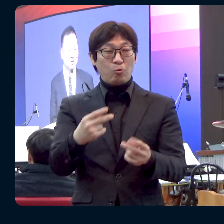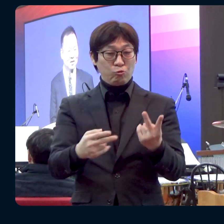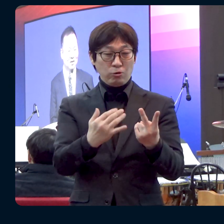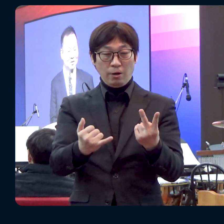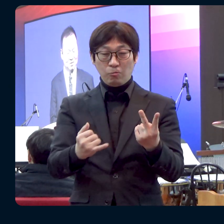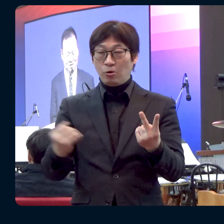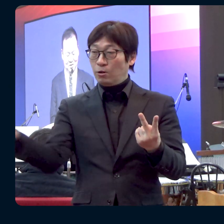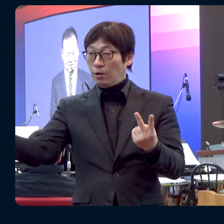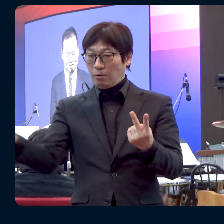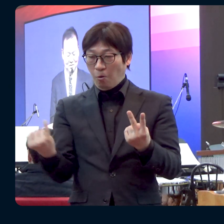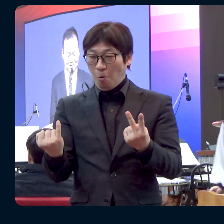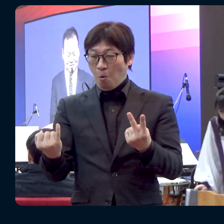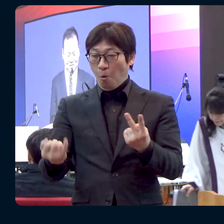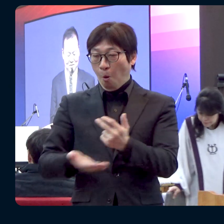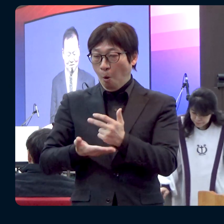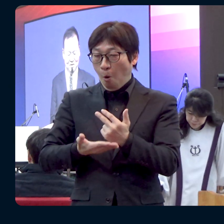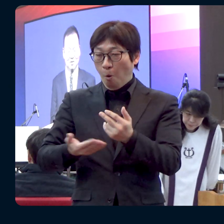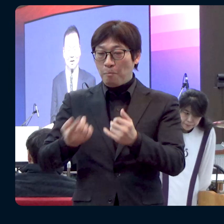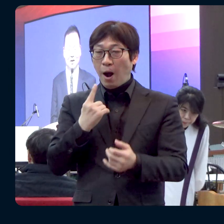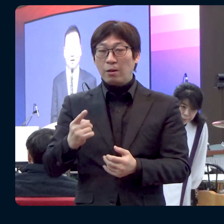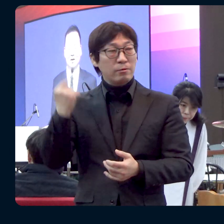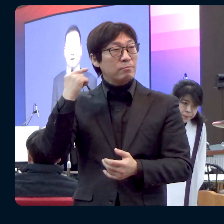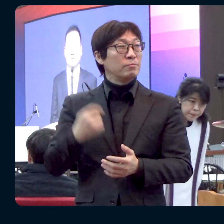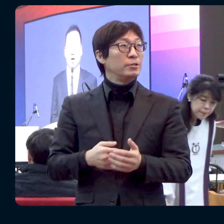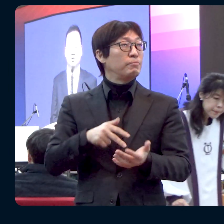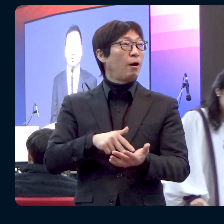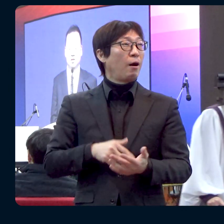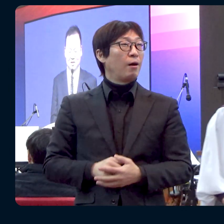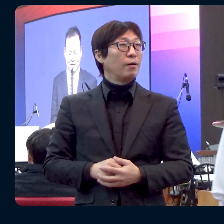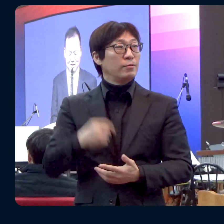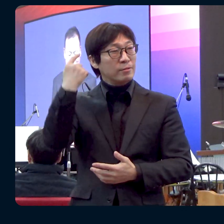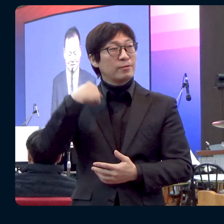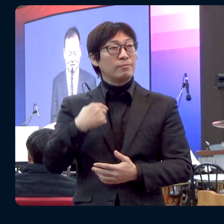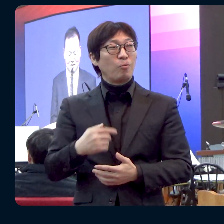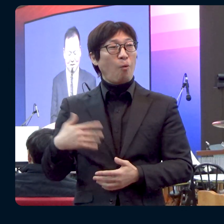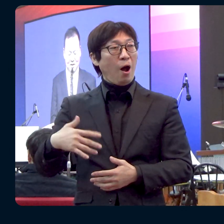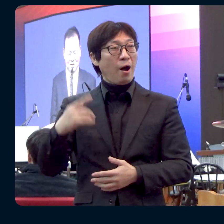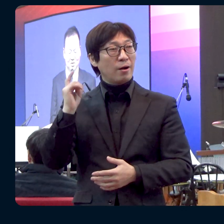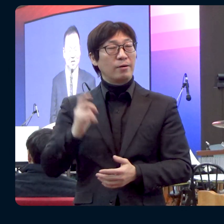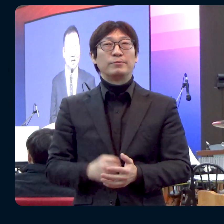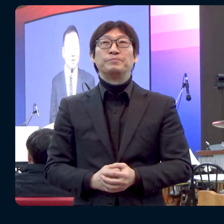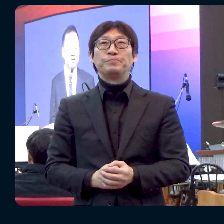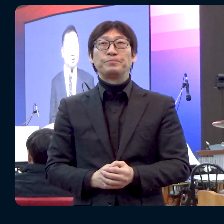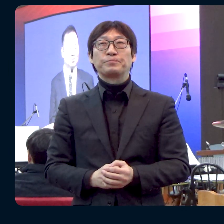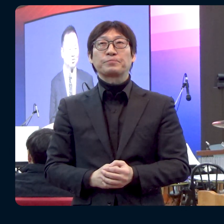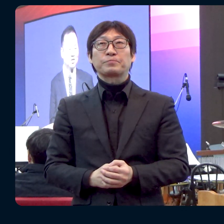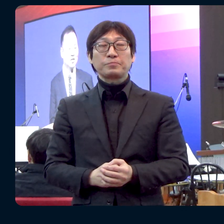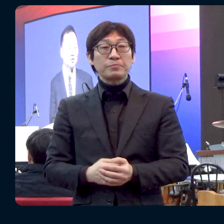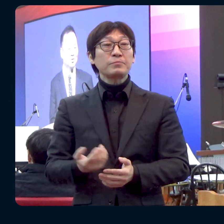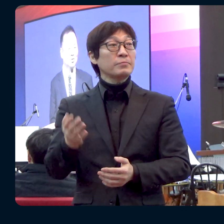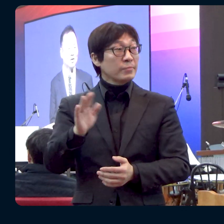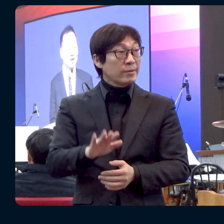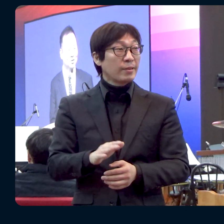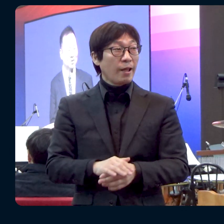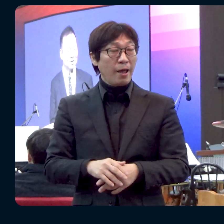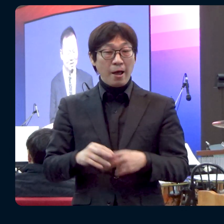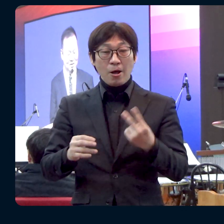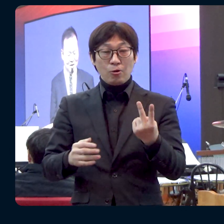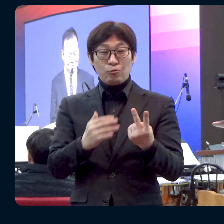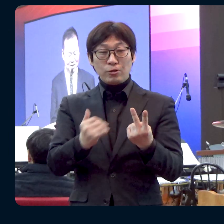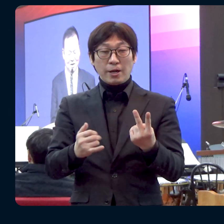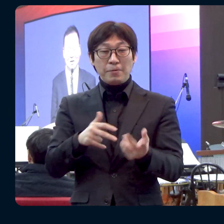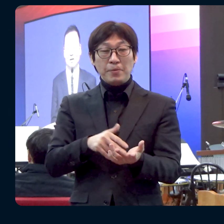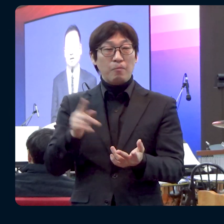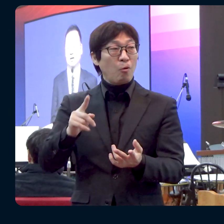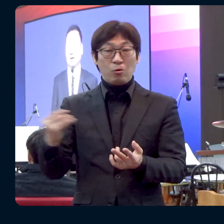일어나고 있었다라는 것이죠. 그런데 바울과 실라는 이 여자의 말을 무시하고 가던